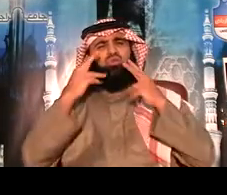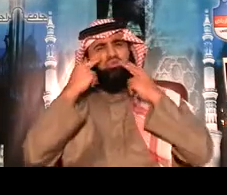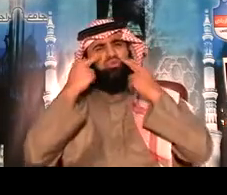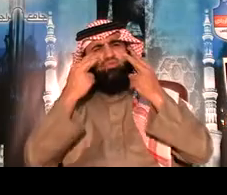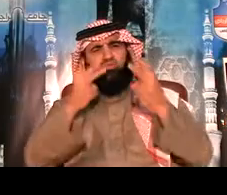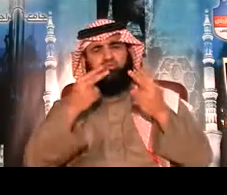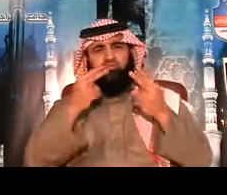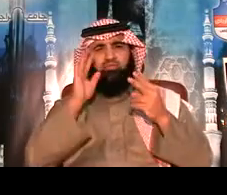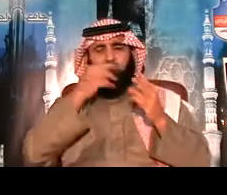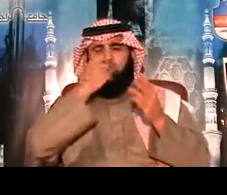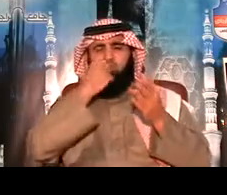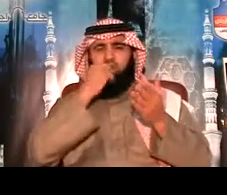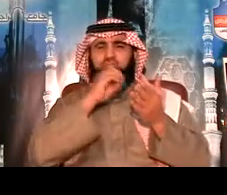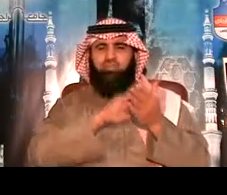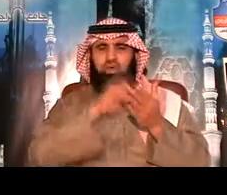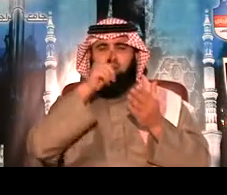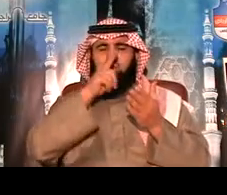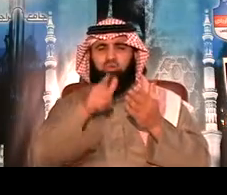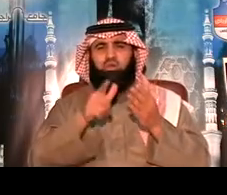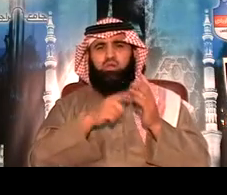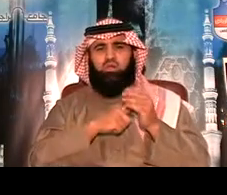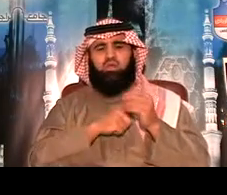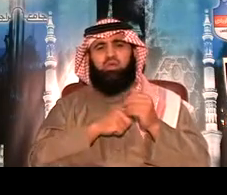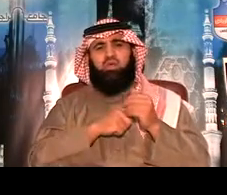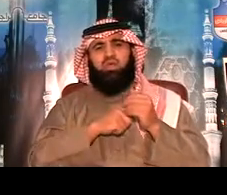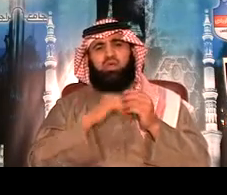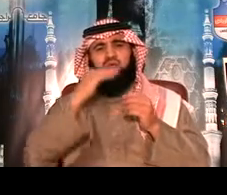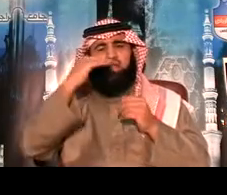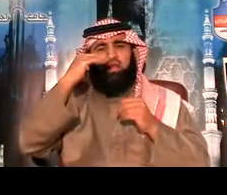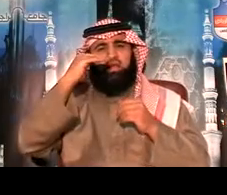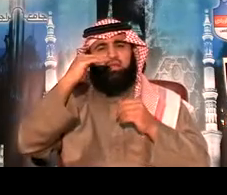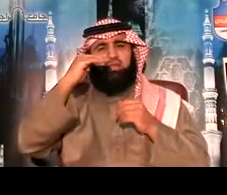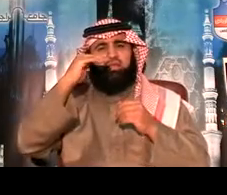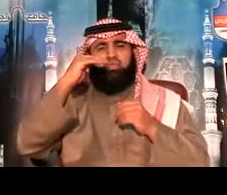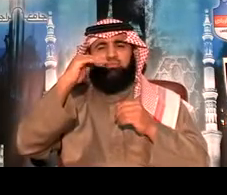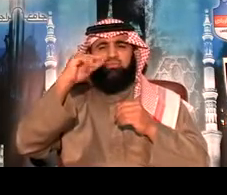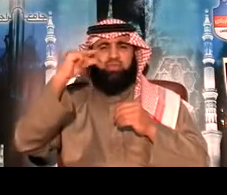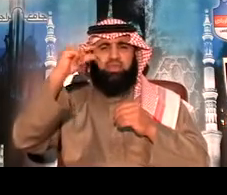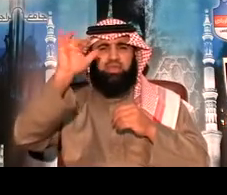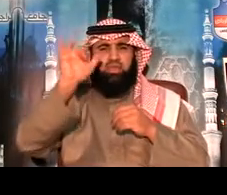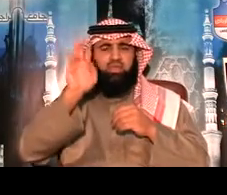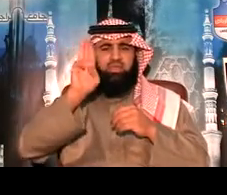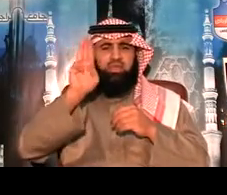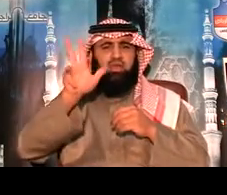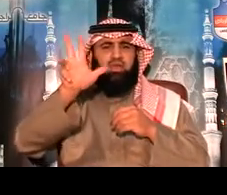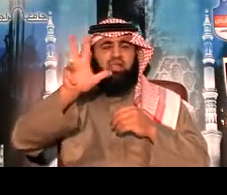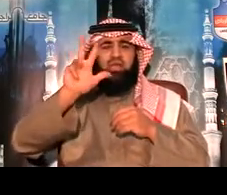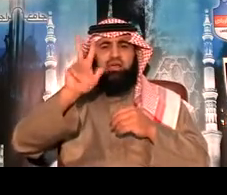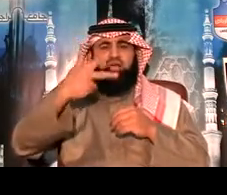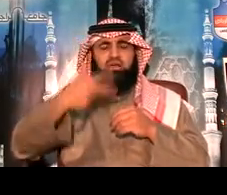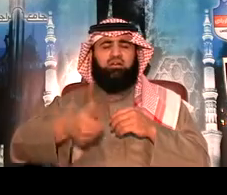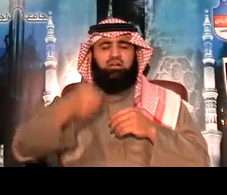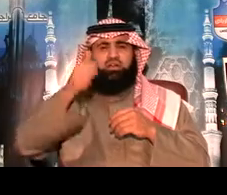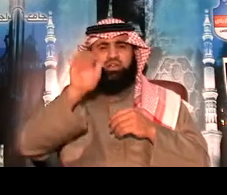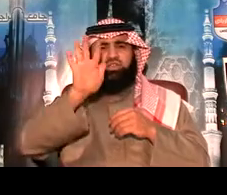الله عز وجل: هل أتاك حديث الغاشية، وجوه يومئذ خاشعة عاملة